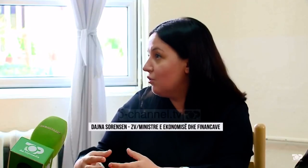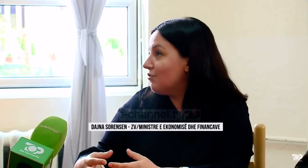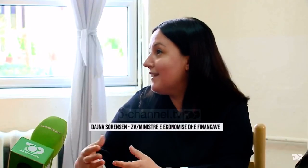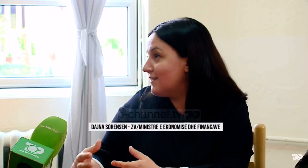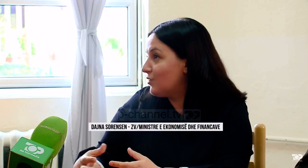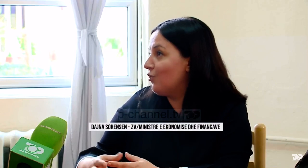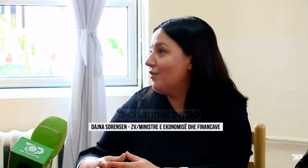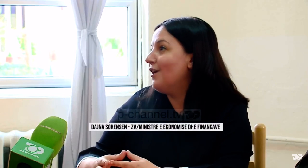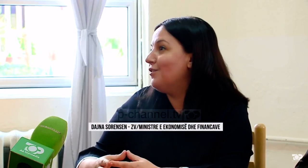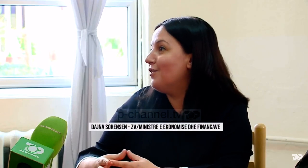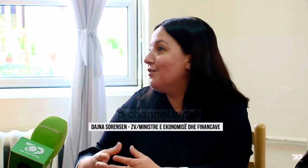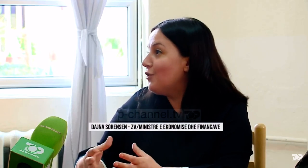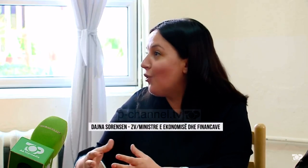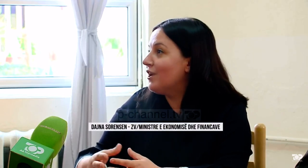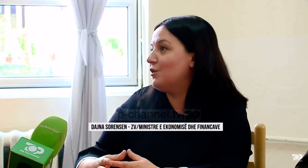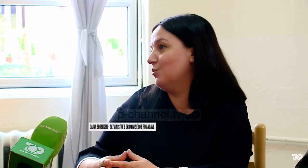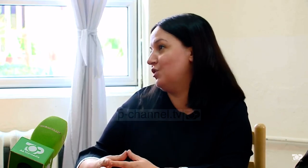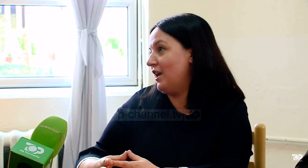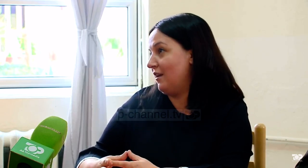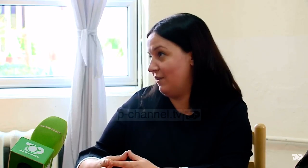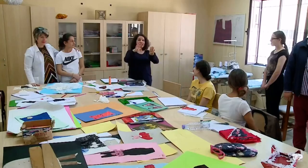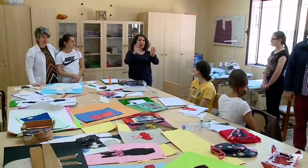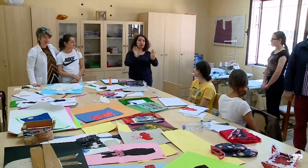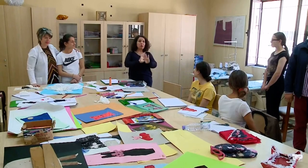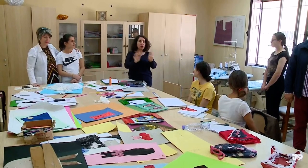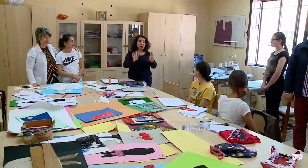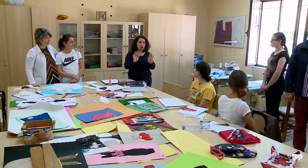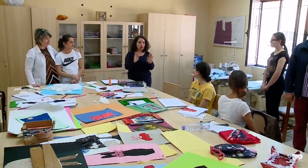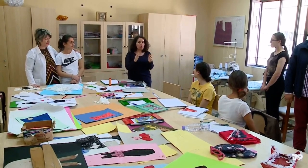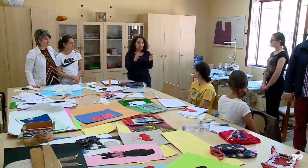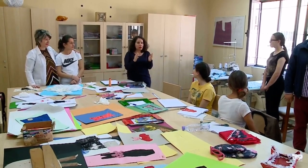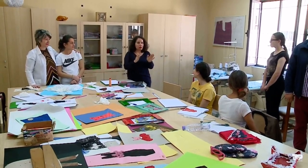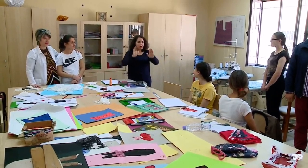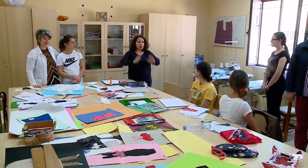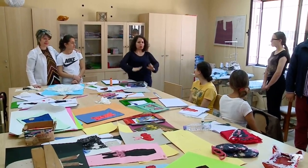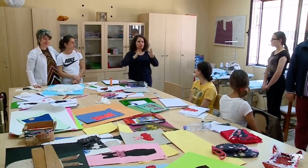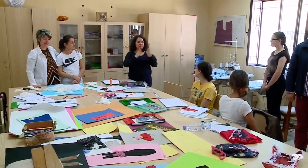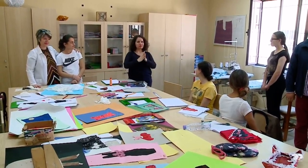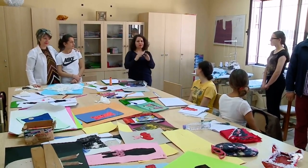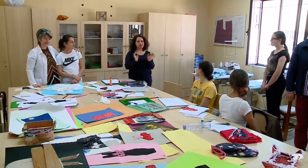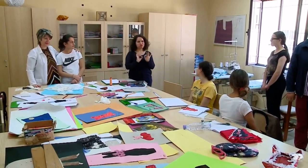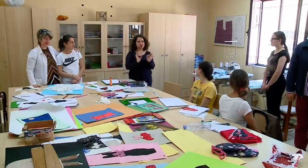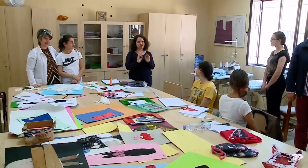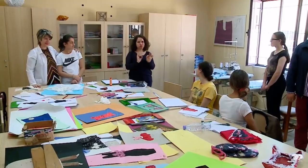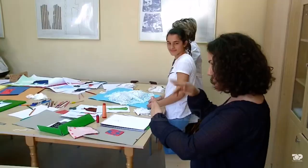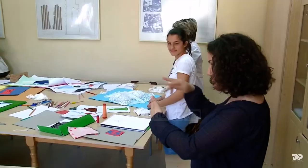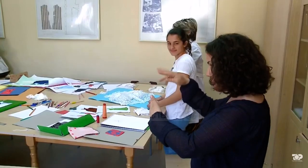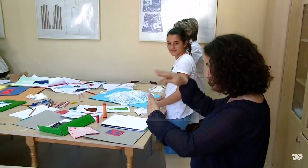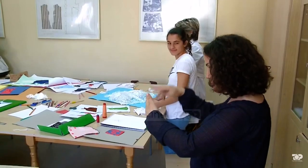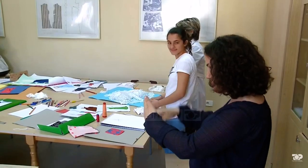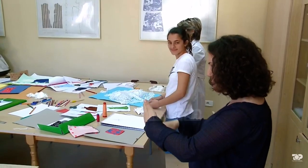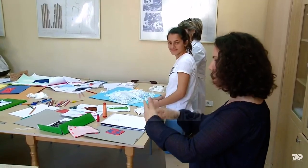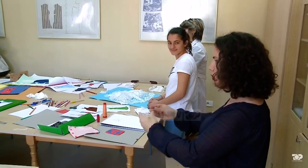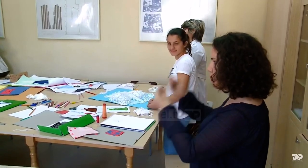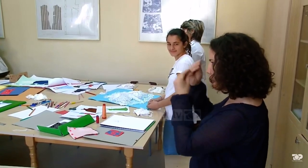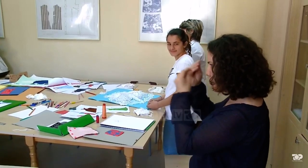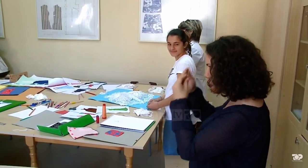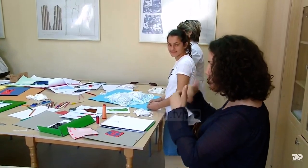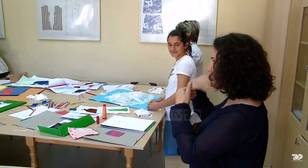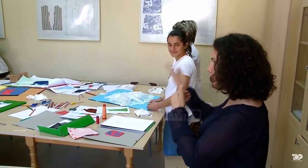të asistojnë në njohjen e gjuhës së shenjave. Qendrat e formimit profesional kanë fondet e tyre mbi të cilin ato mund të jenë në gjendje të ofrojnë